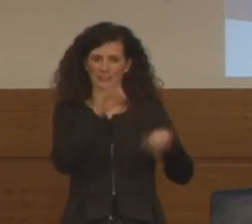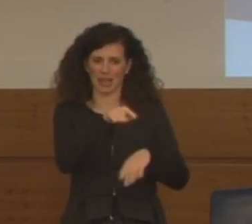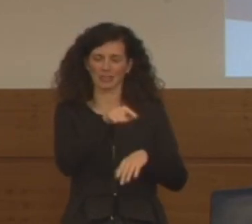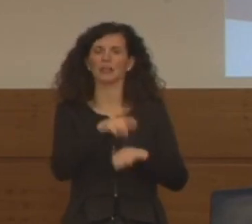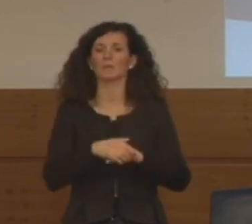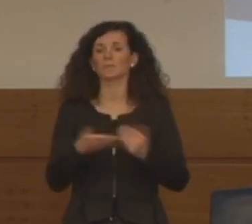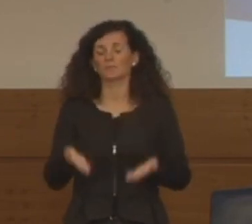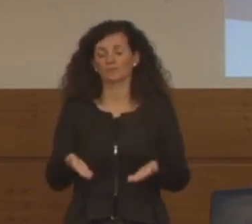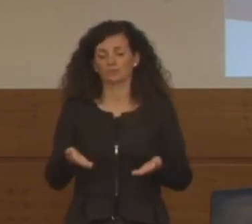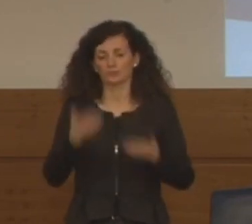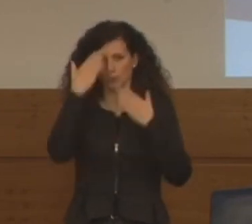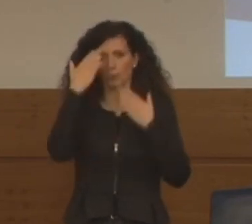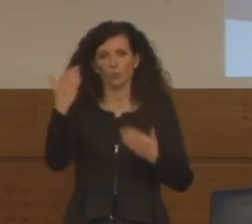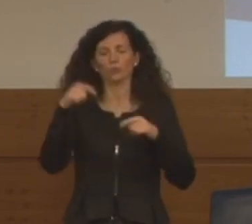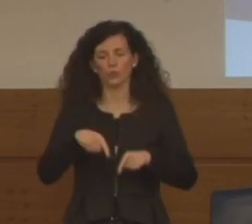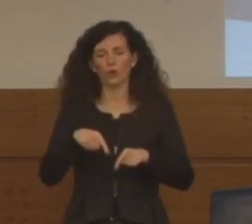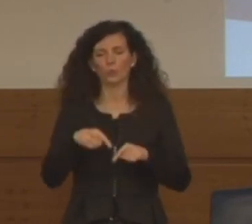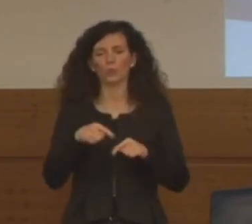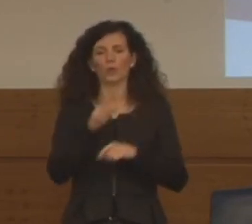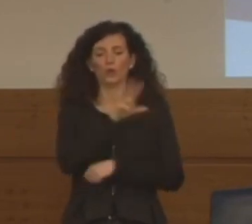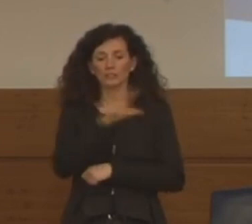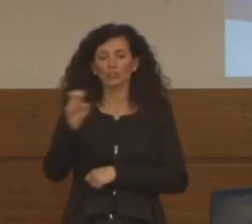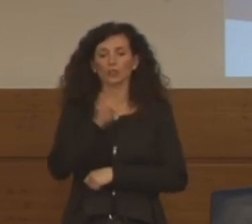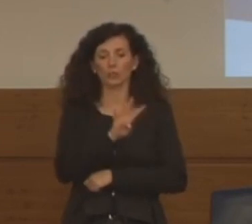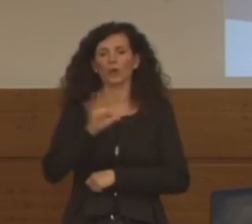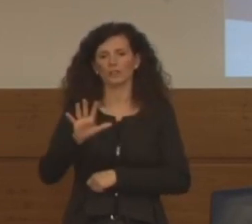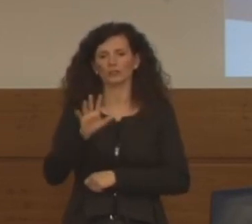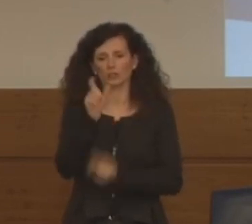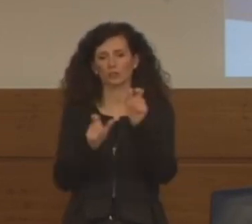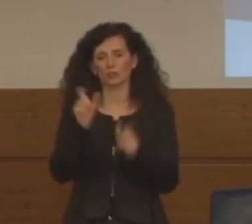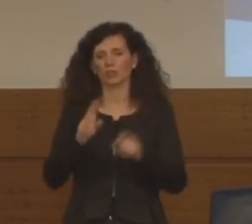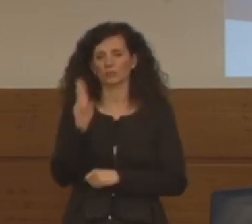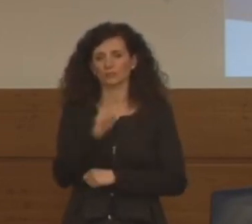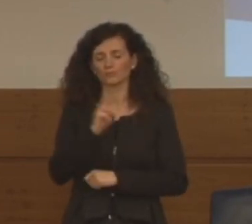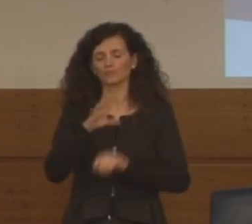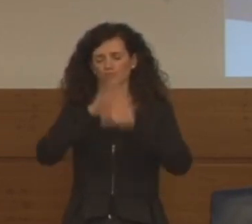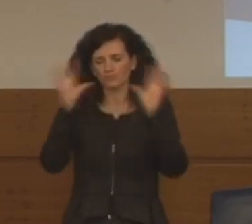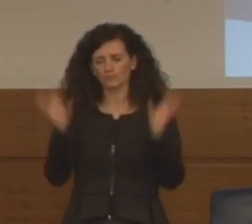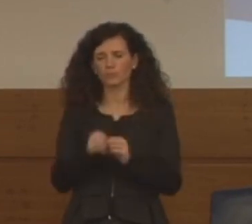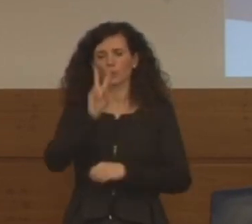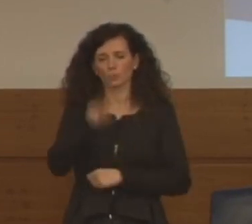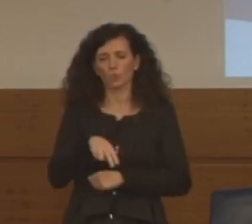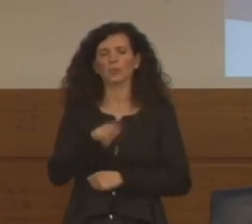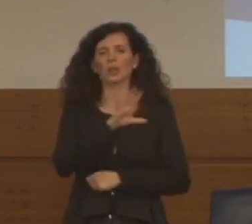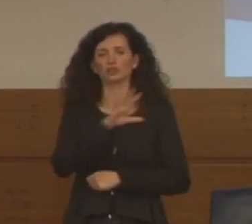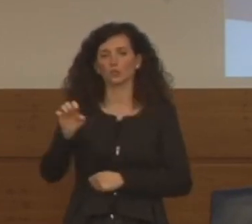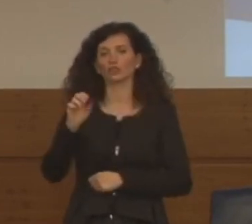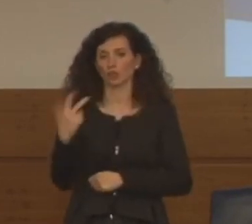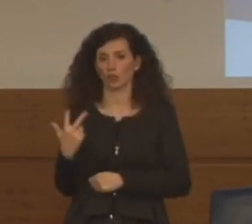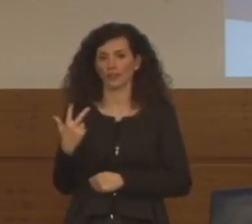purtroppo ancora 345 deceduti per un totale di decessi di 2.500